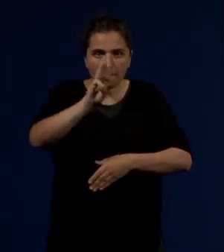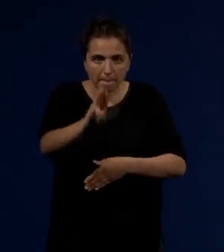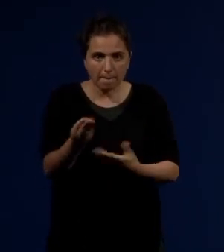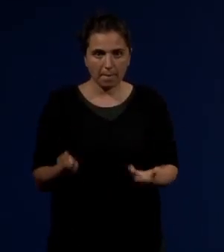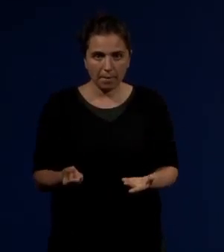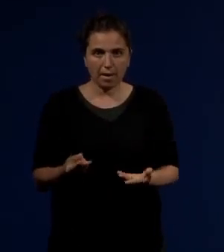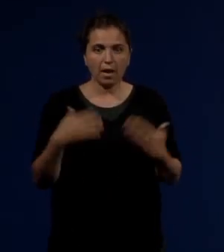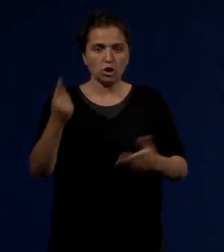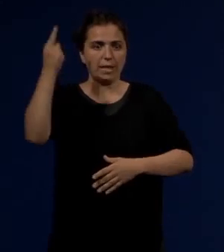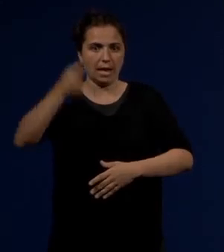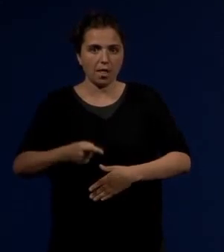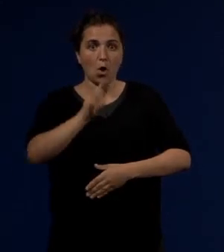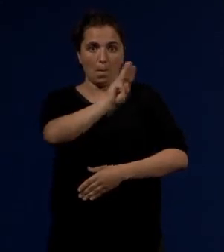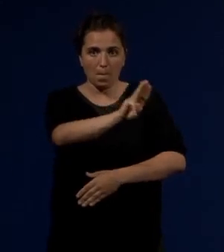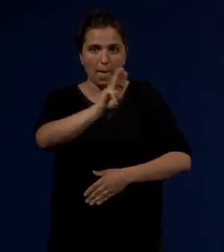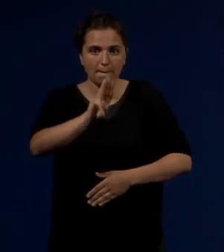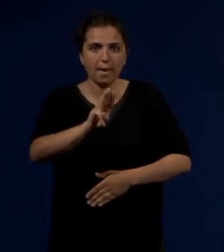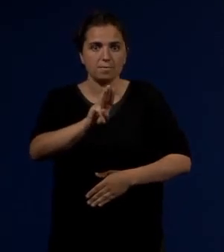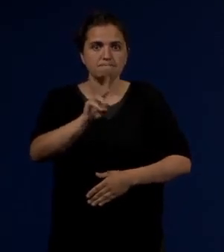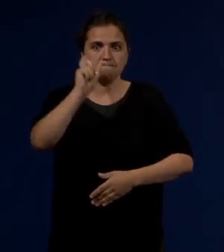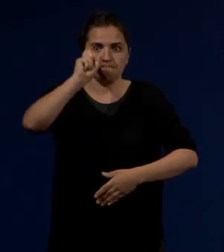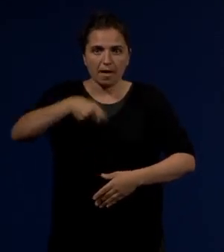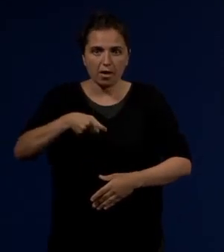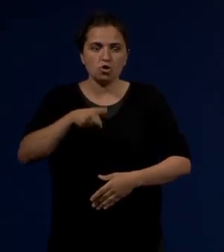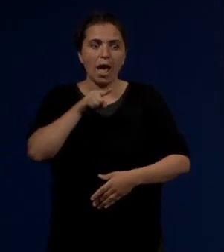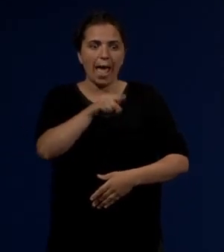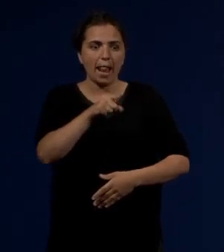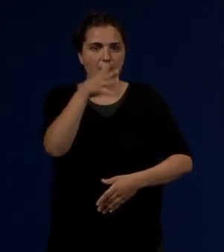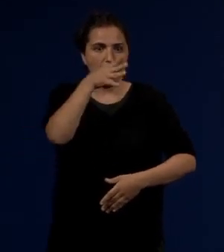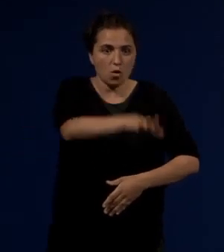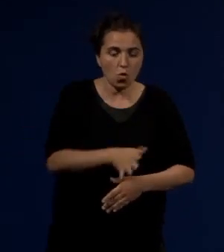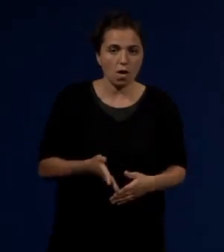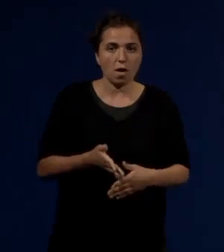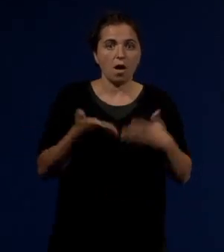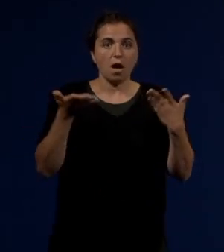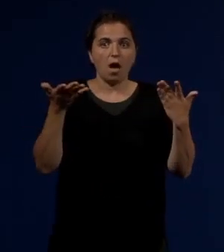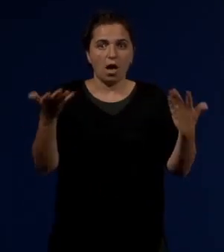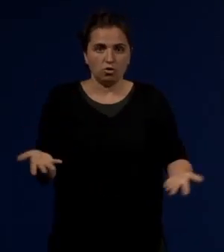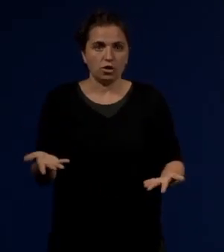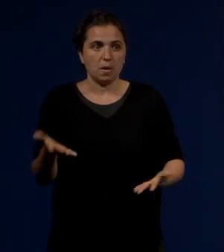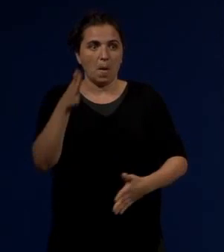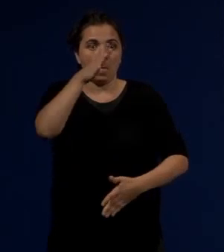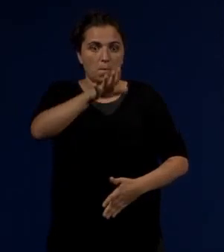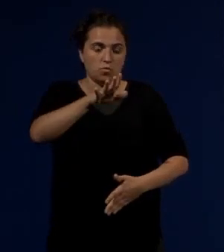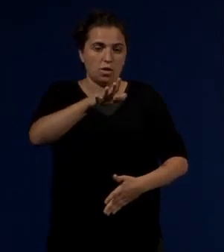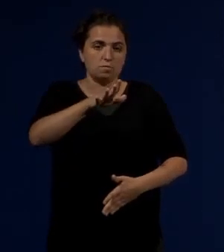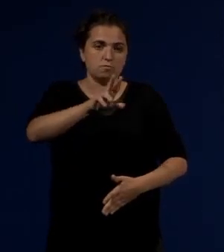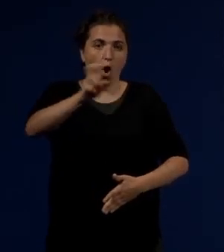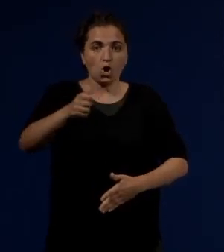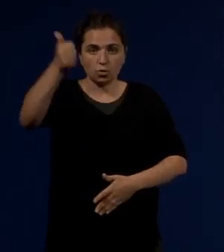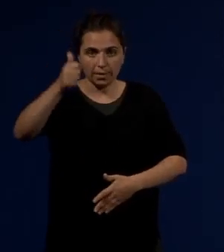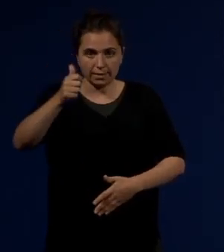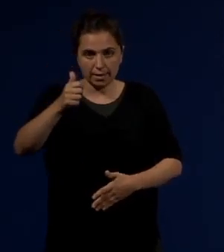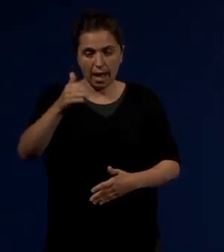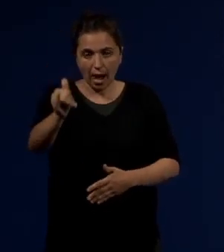parte da dirección dese partido e ese señor está imputado, pois ten un novo imputado máis deste partido completamente